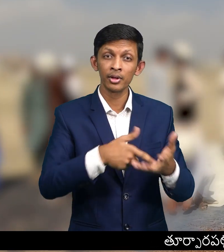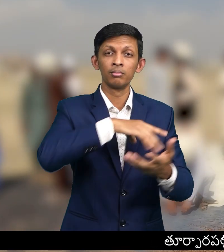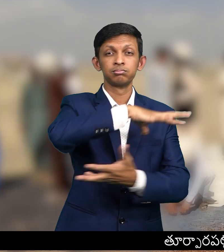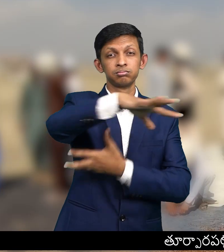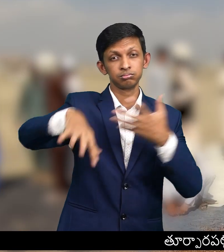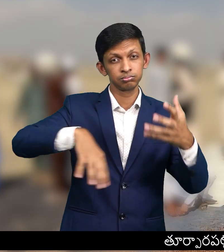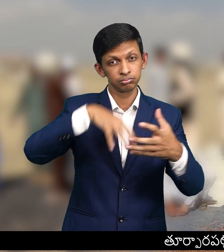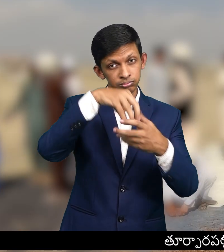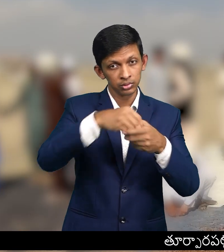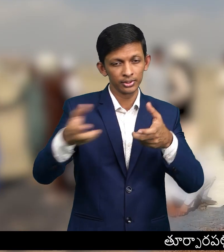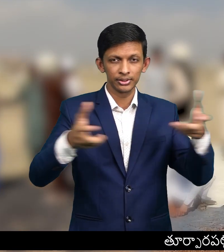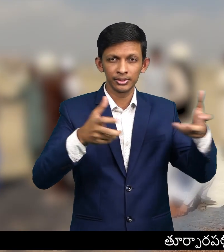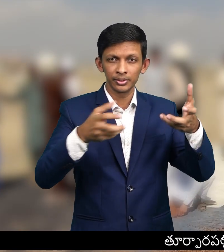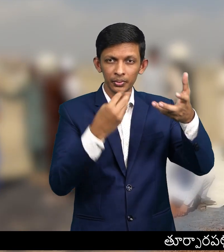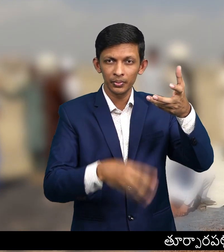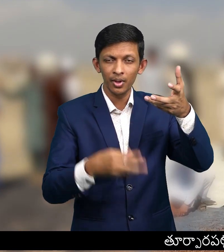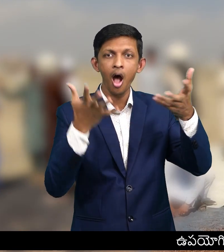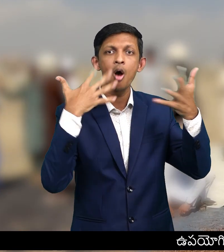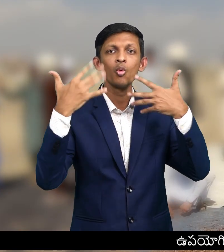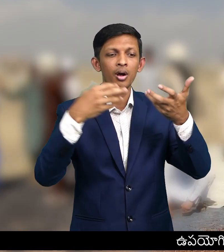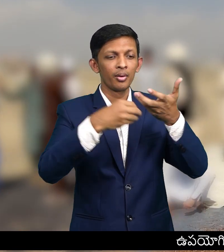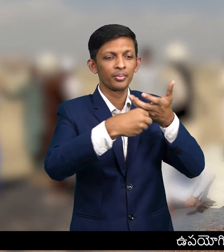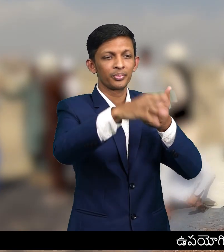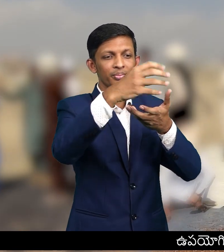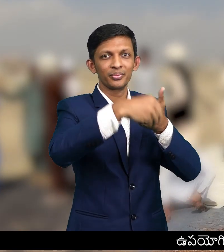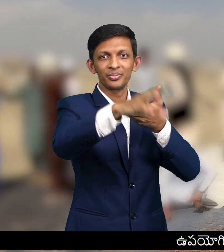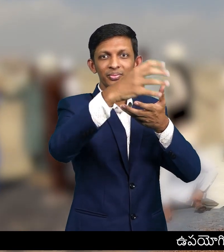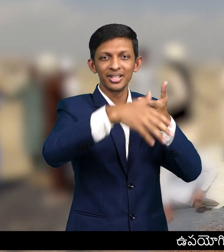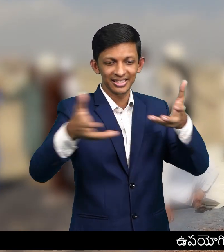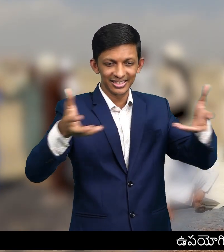తూర్పార పట్టడం అనే ప్రక్రియ ఉపయోగించబడుతుంది.